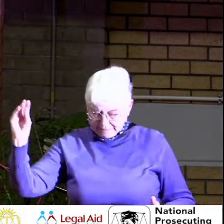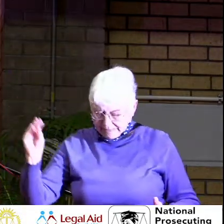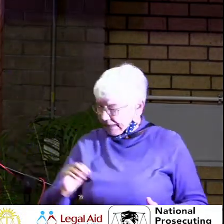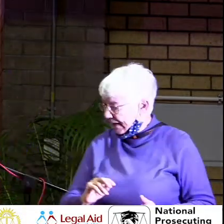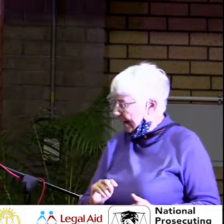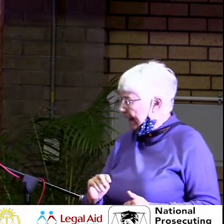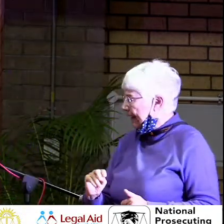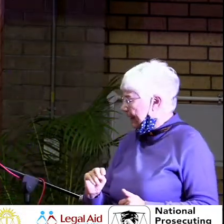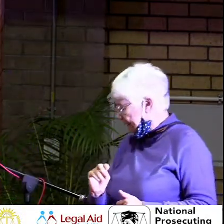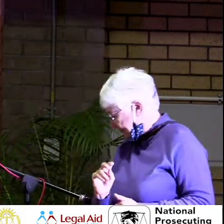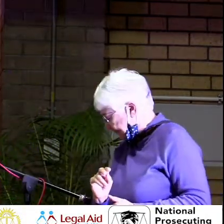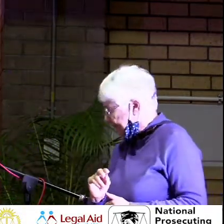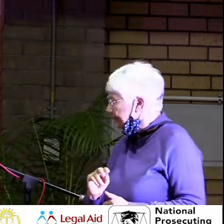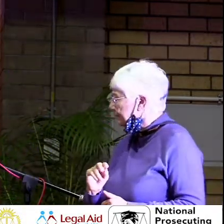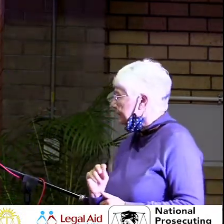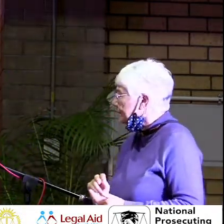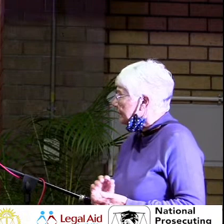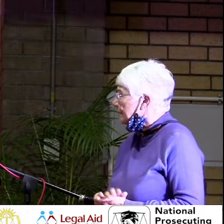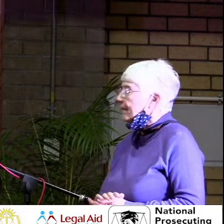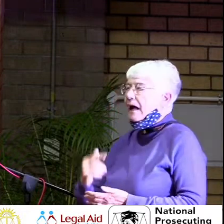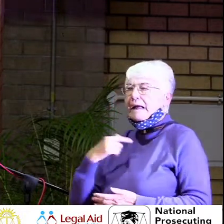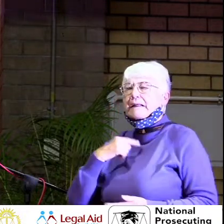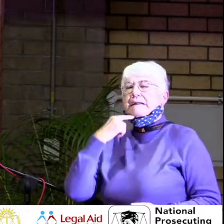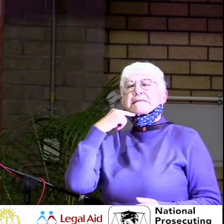En ek kan u verseker,